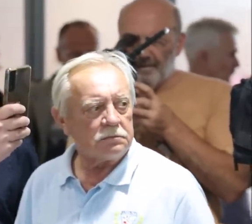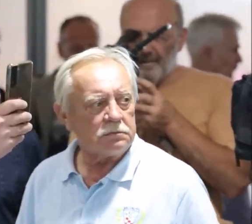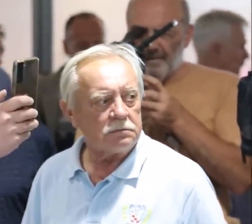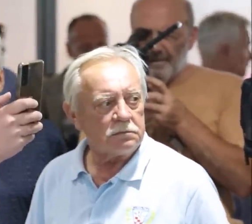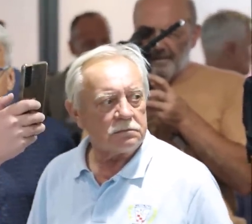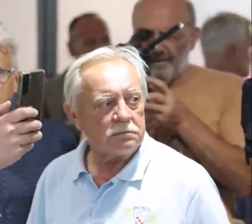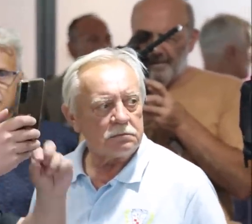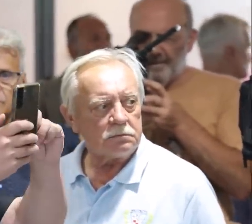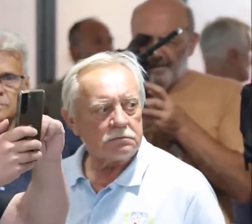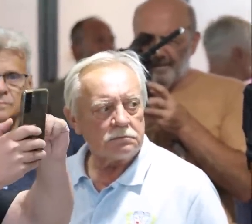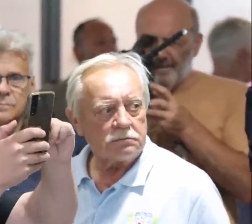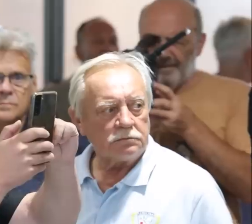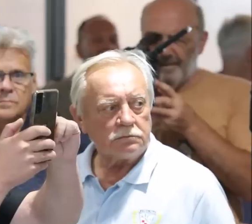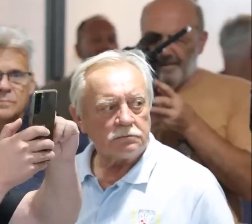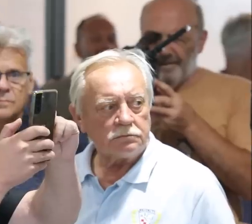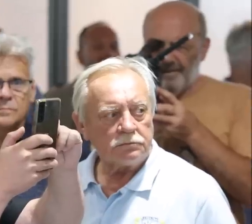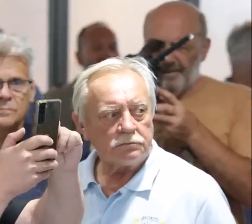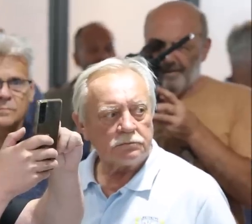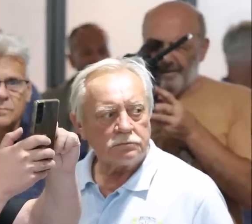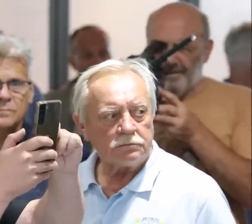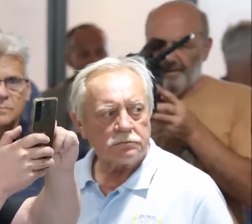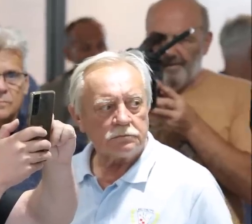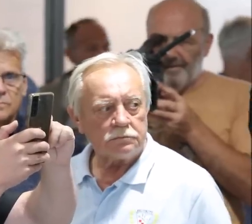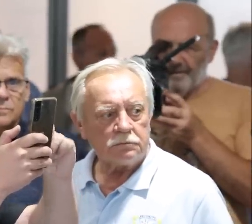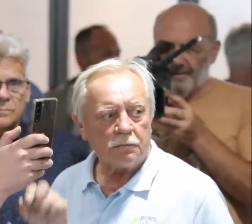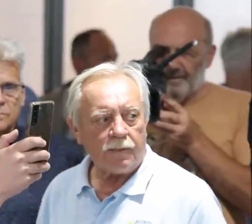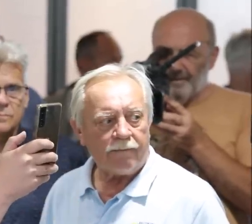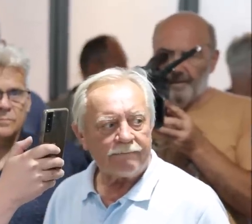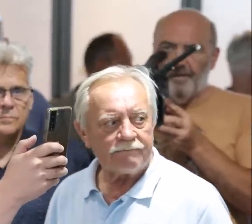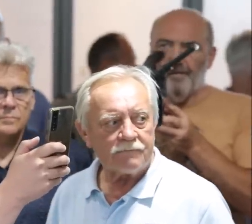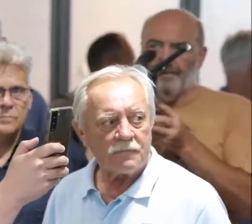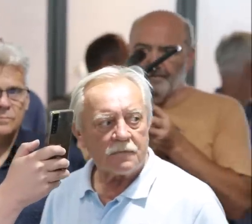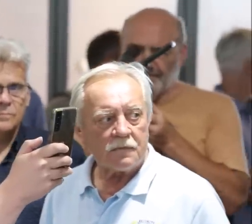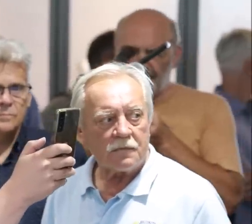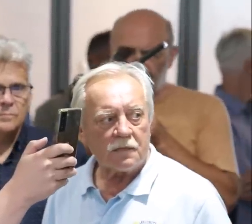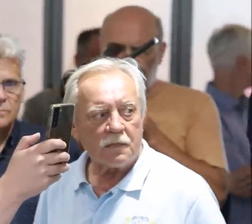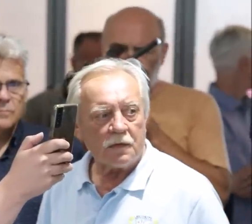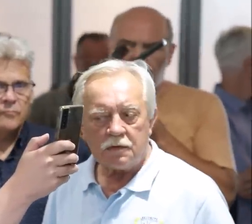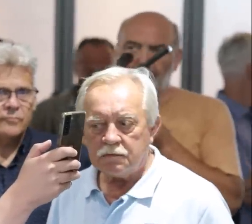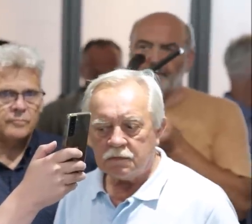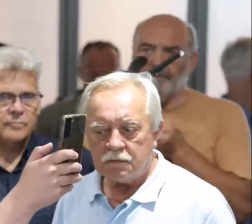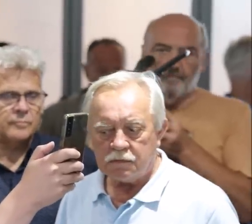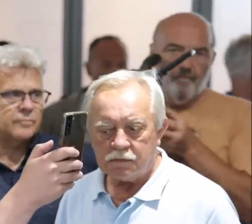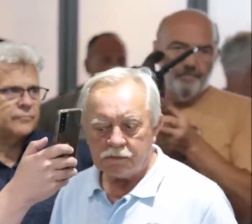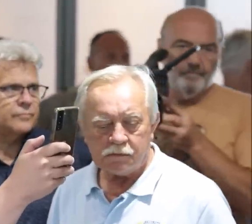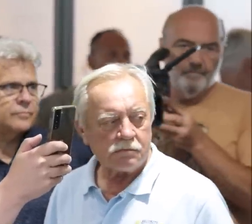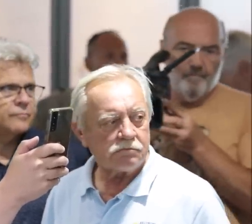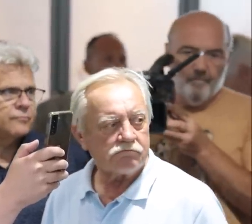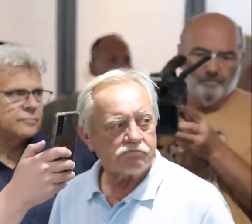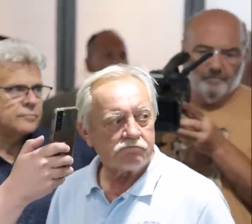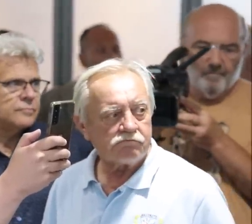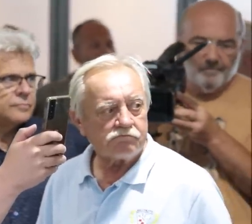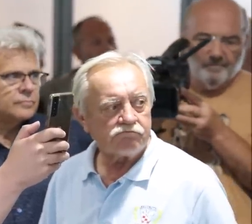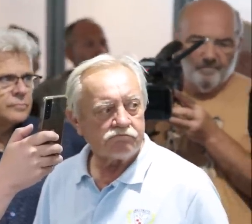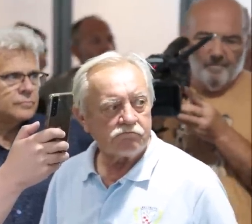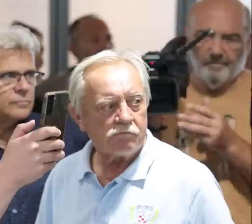najavili povećavanje paušala za iznajmljivanje koje je sramotno malo, 40 eura u gradu Zagrebu po krevetu godišnje je porez